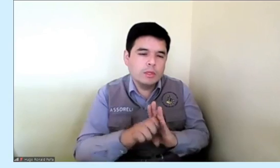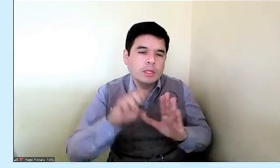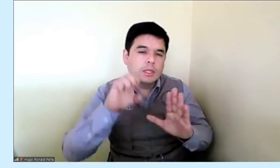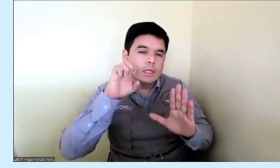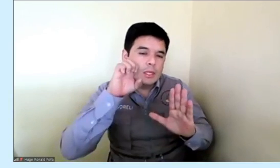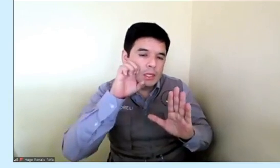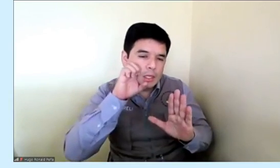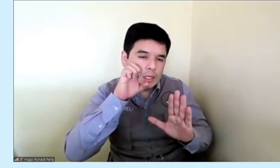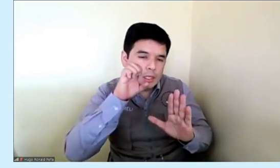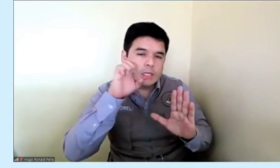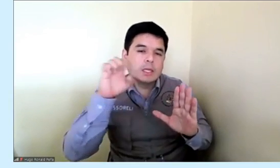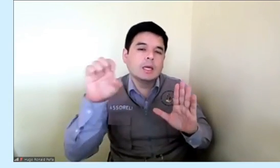Ejemplo.